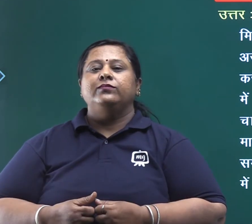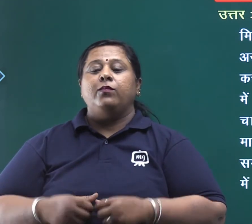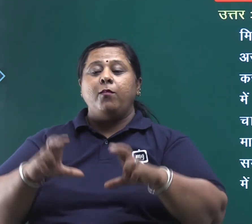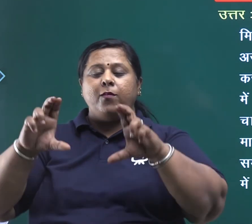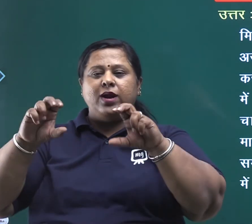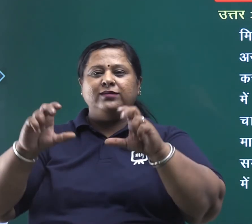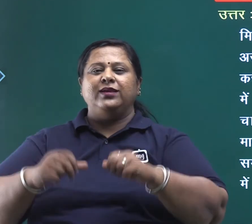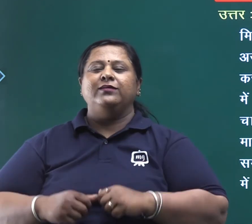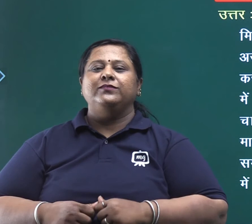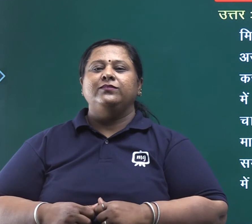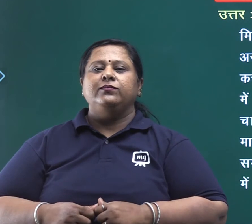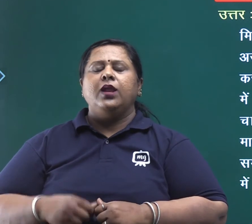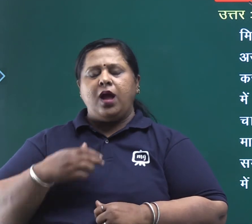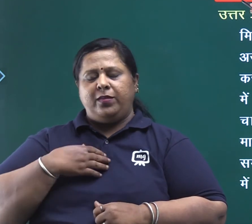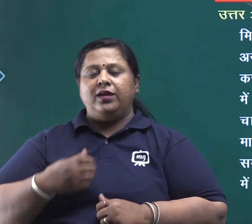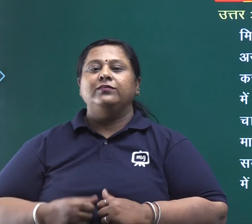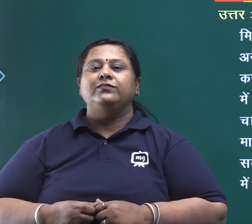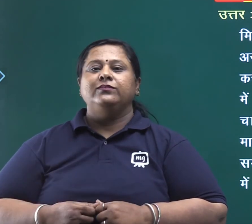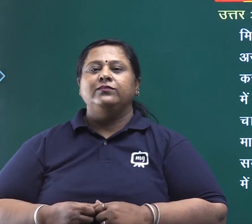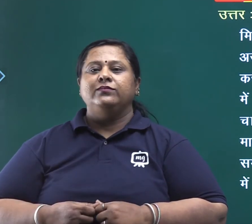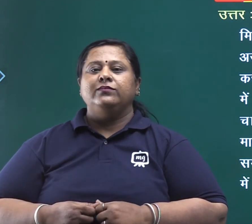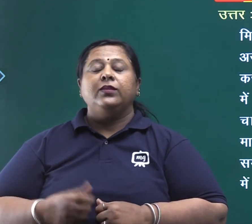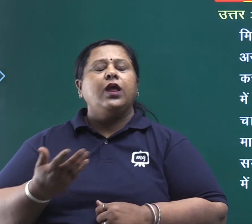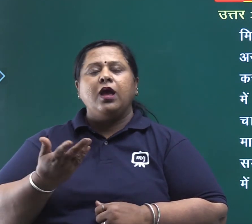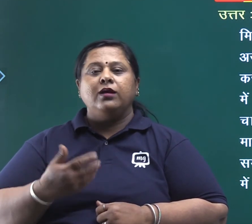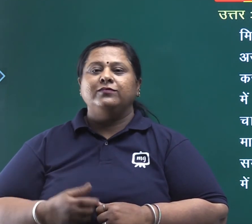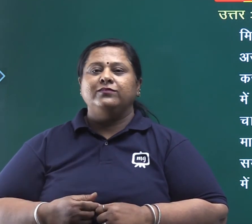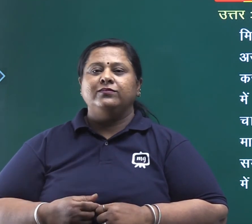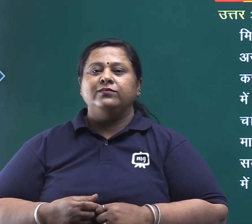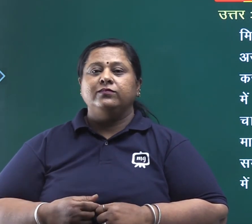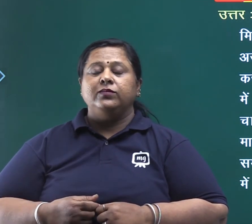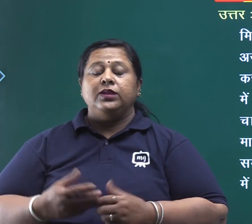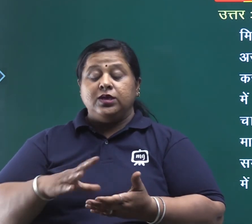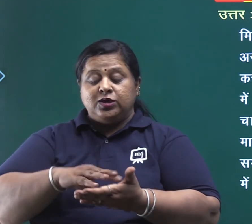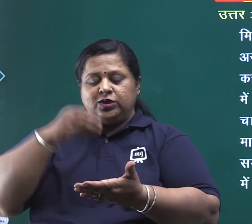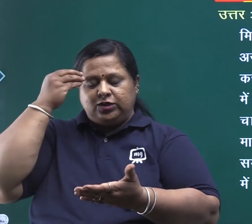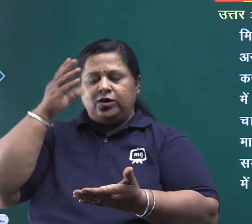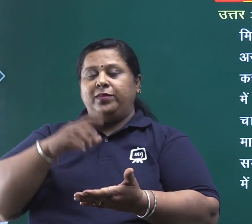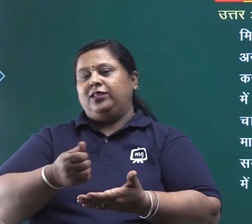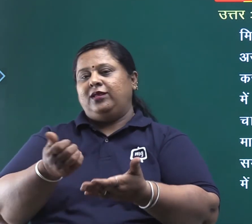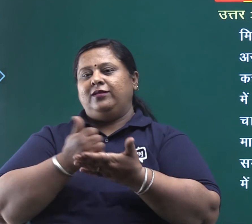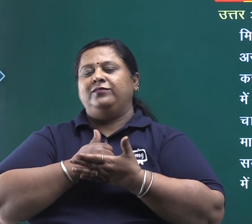पाठ से हमें क्या शिक्षा मिलती है?